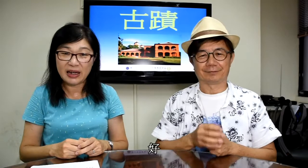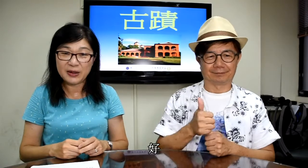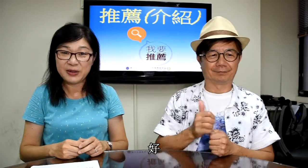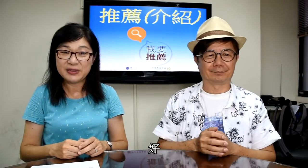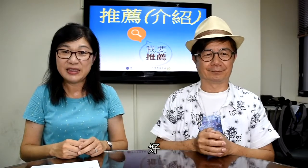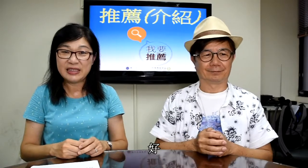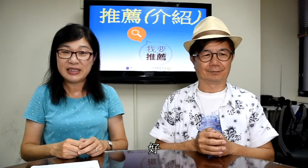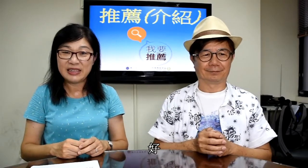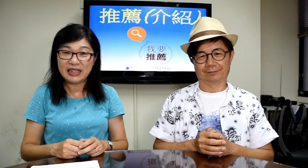好，